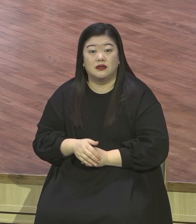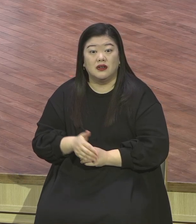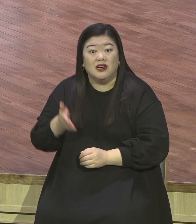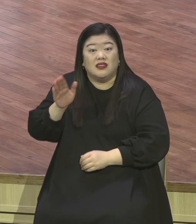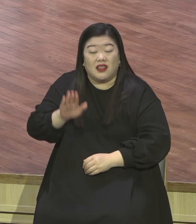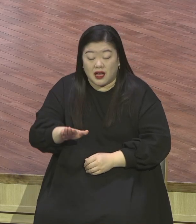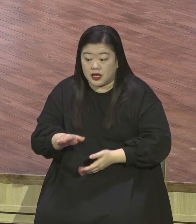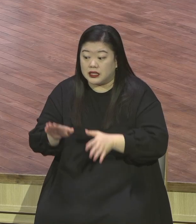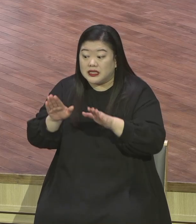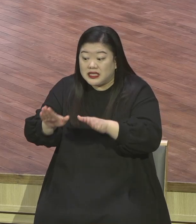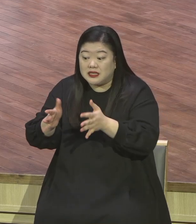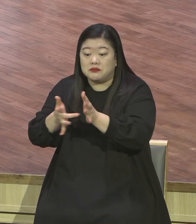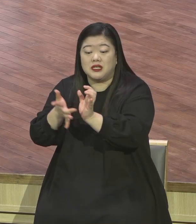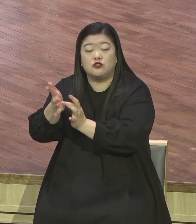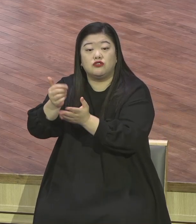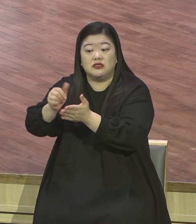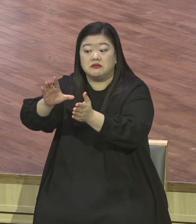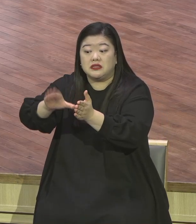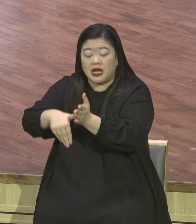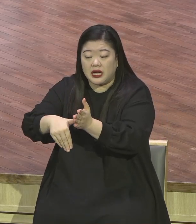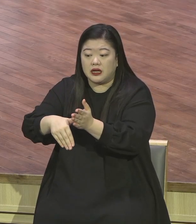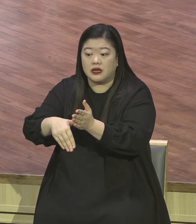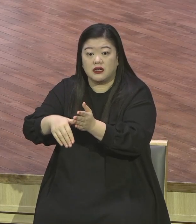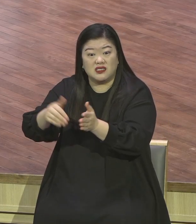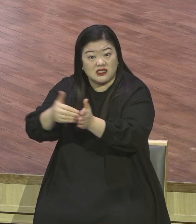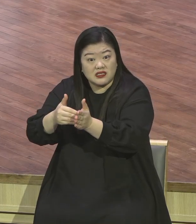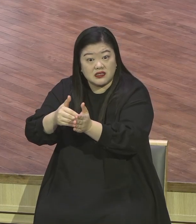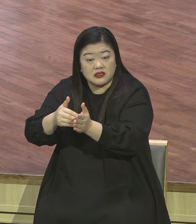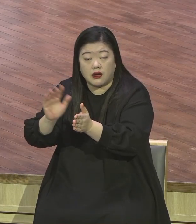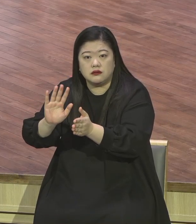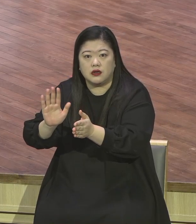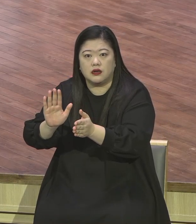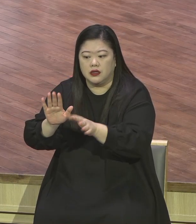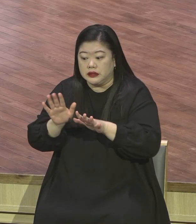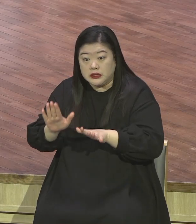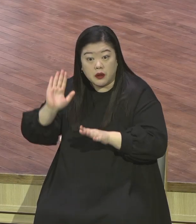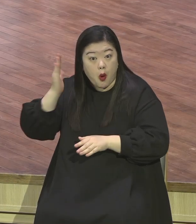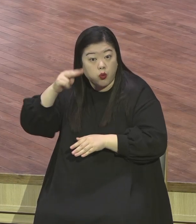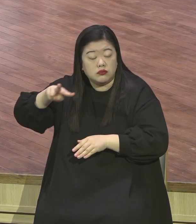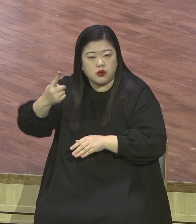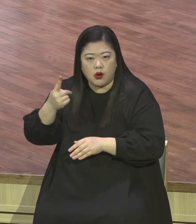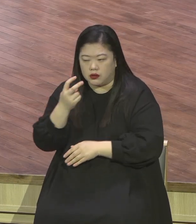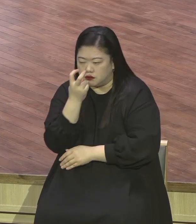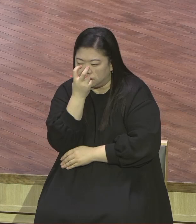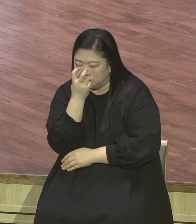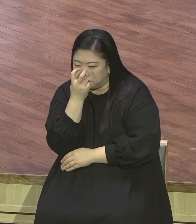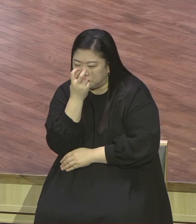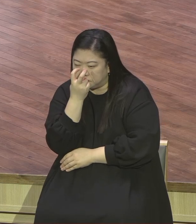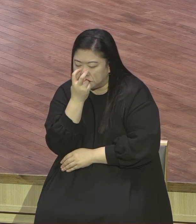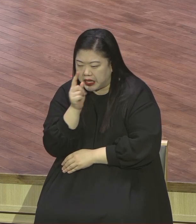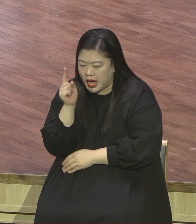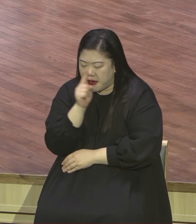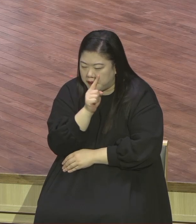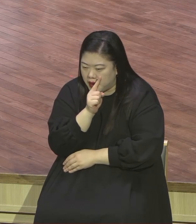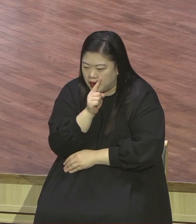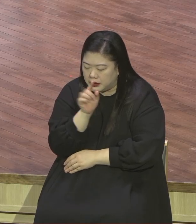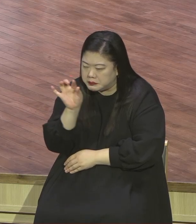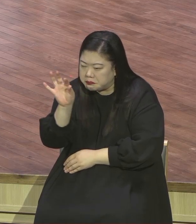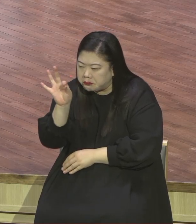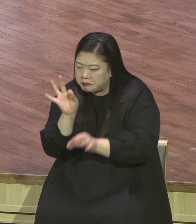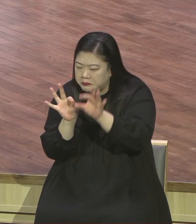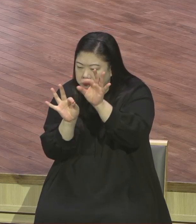시대에도 만연하고 있다는 사실이에요. 어떻게 해서든지 서로를 그렇게